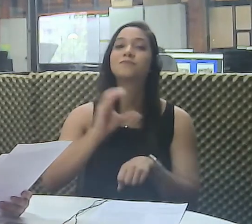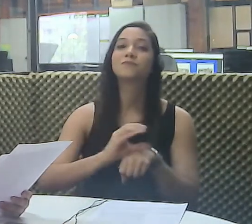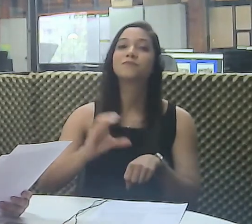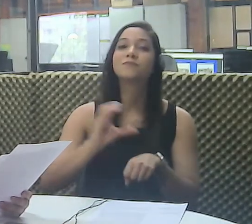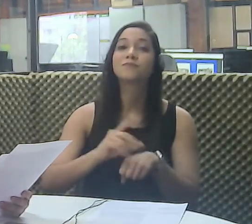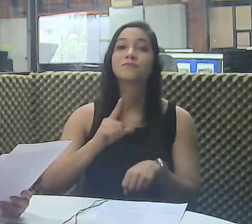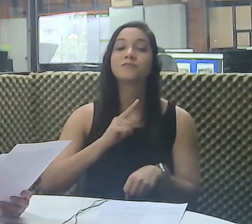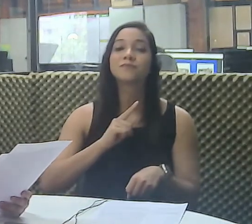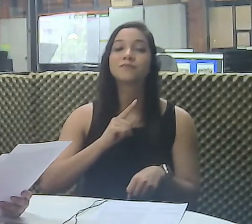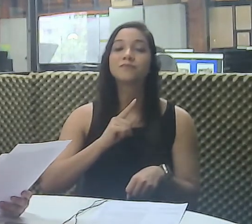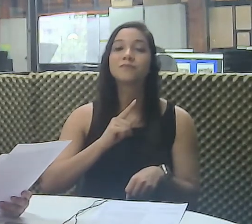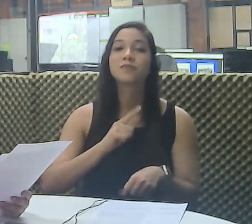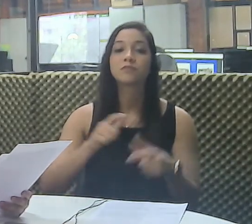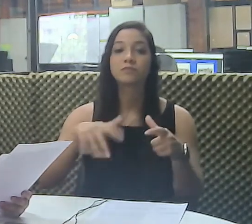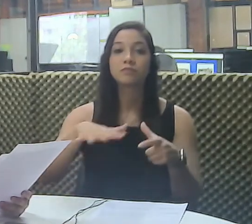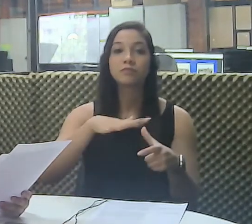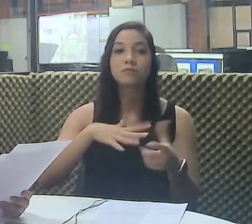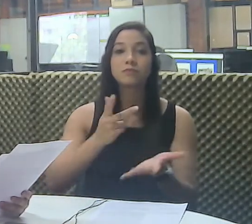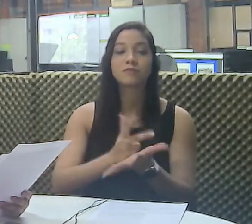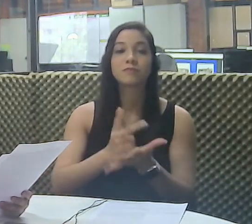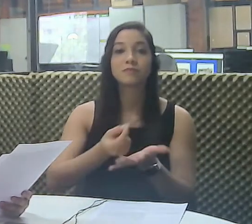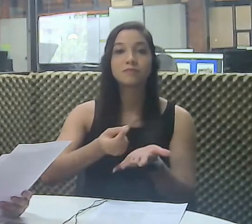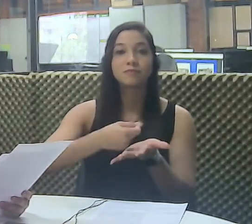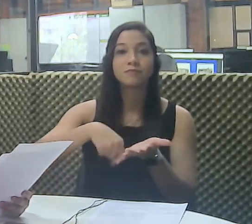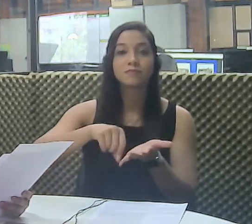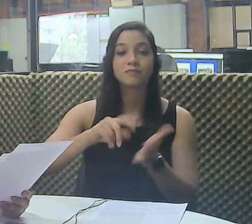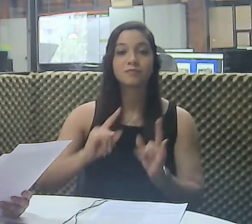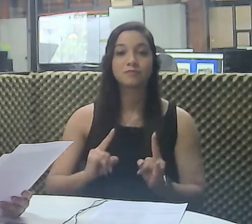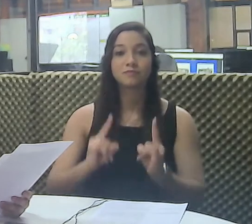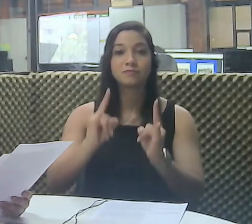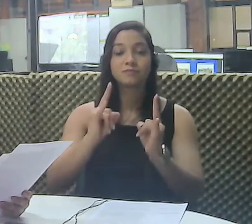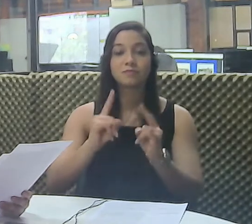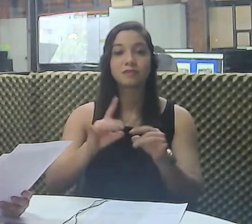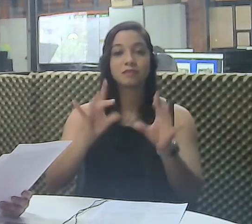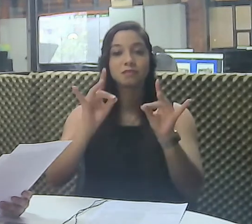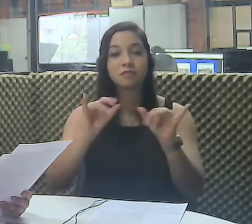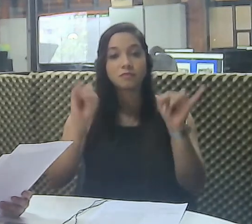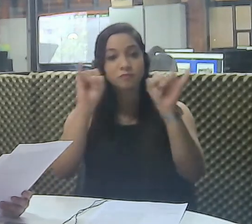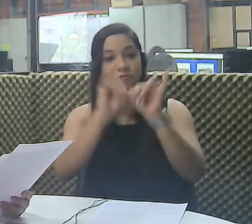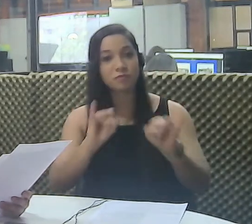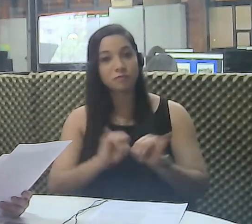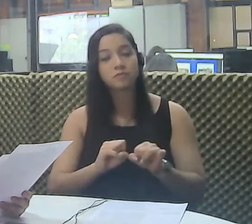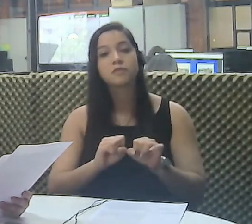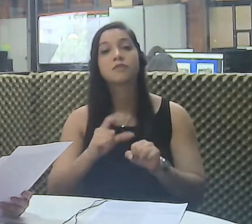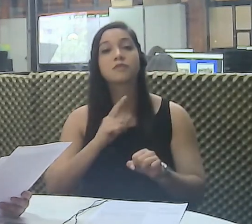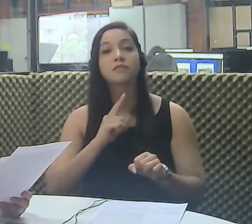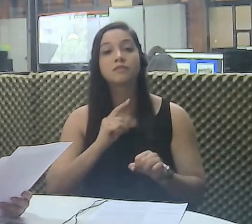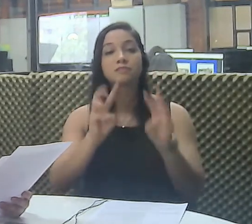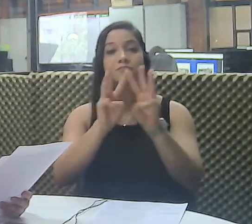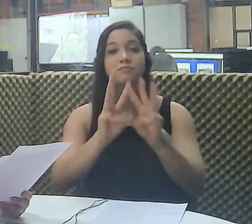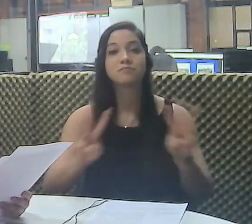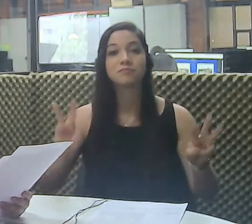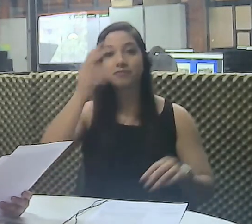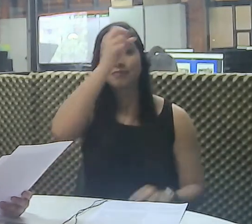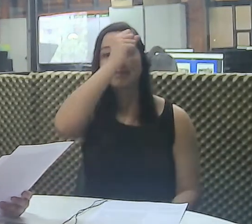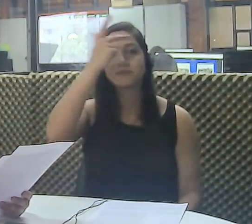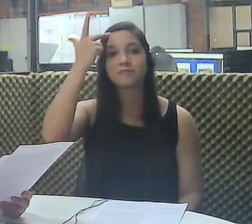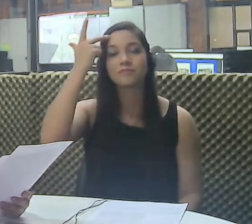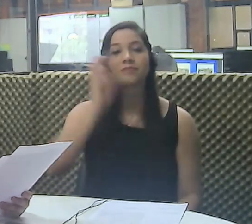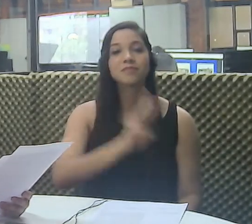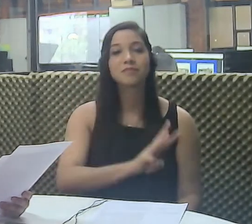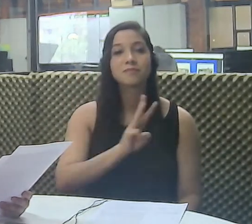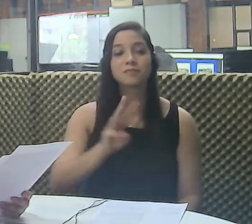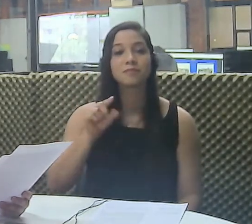são vão ser ministrados no mesmo local das inscrições e mais detalhes você pode encontrar no portão da prefeitura